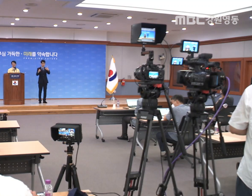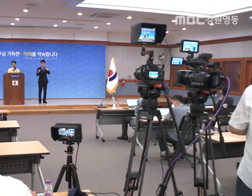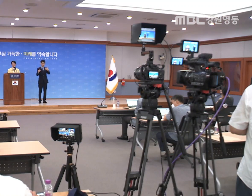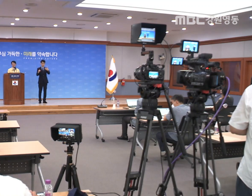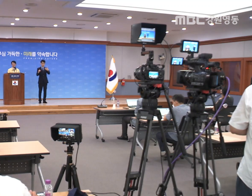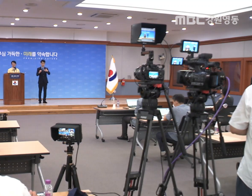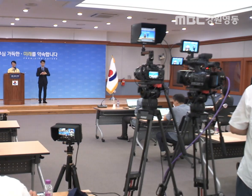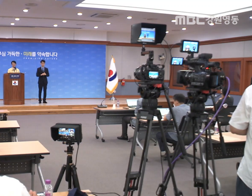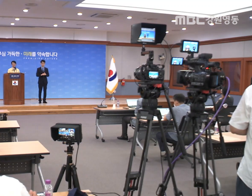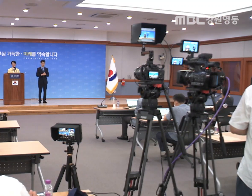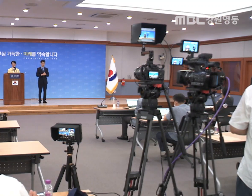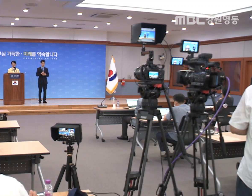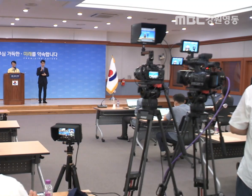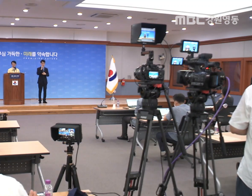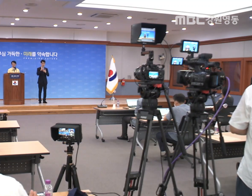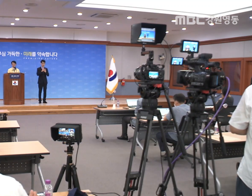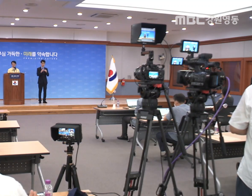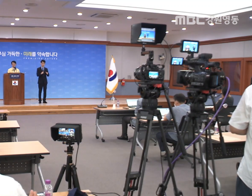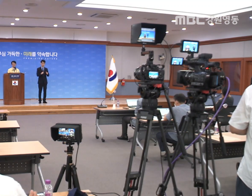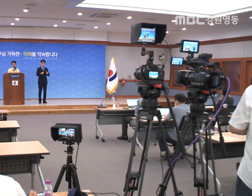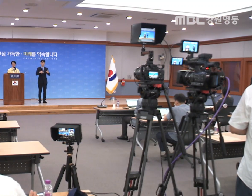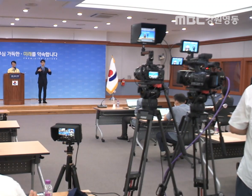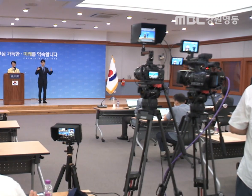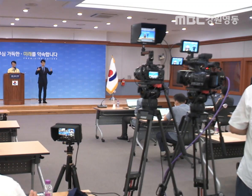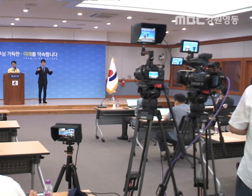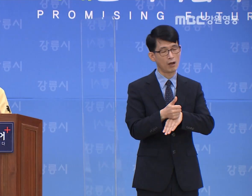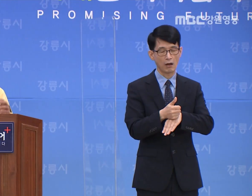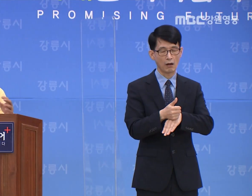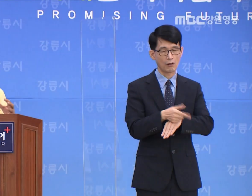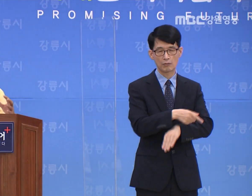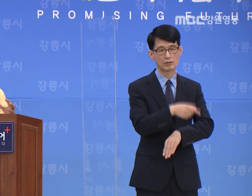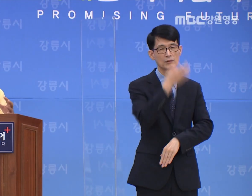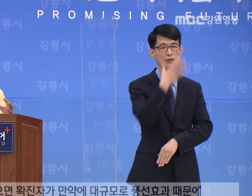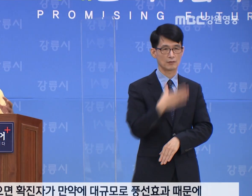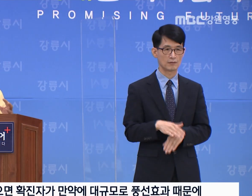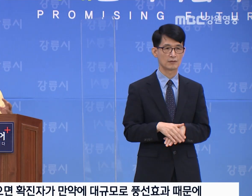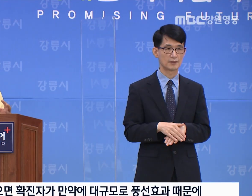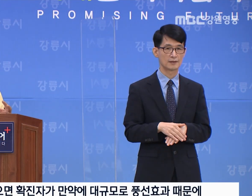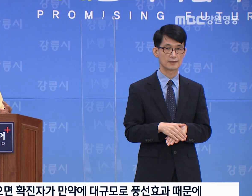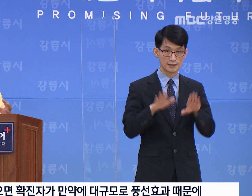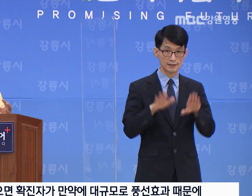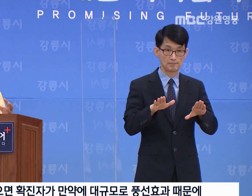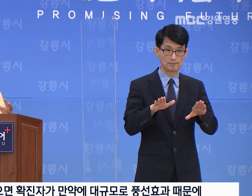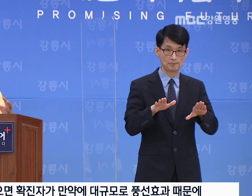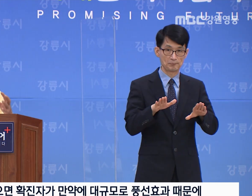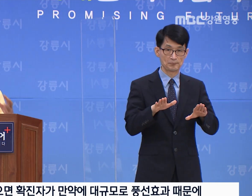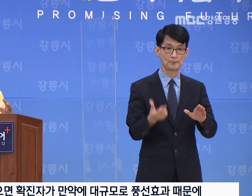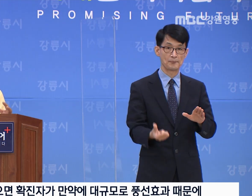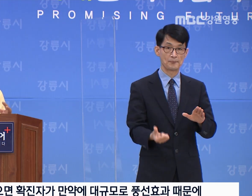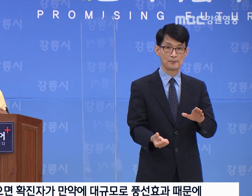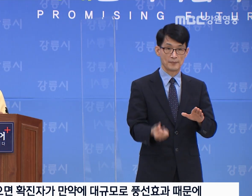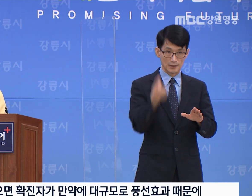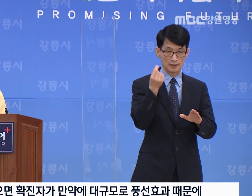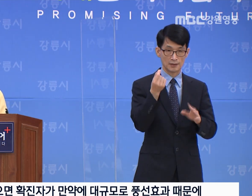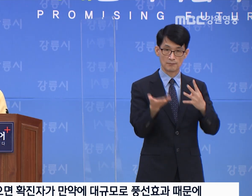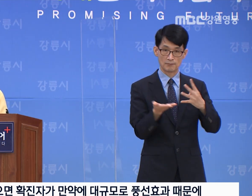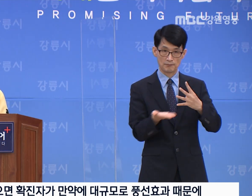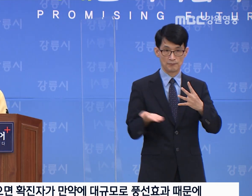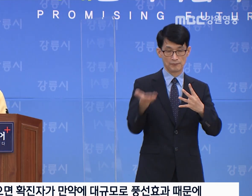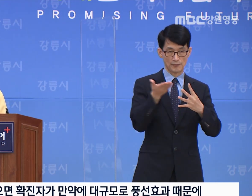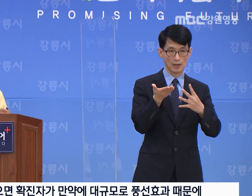강릉과 경량 김에 등 2 것 뿐입니다 현재 정도 단계에서 어 편리 조치를 하지